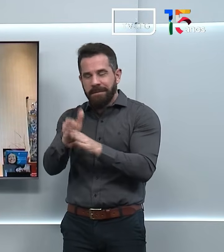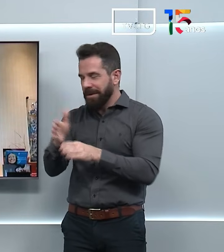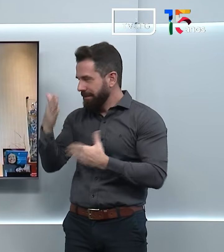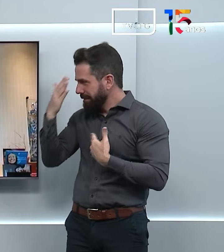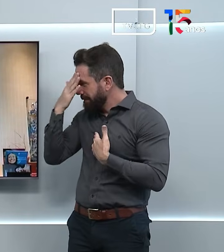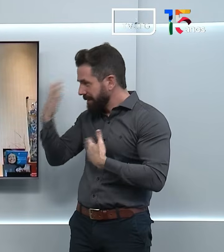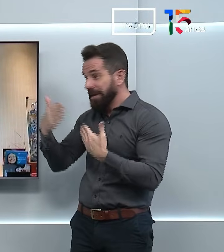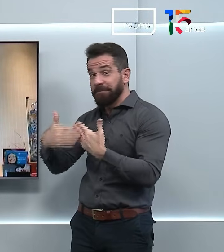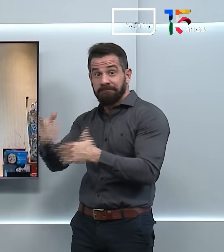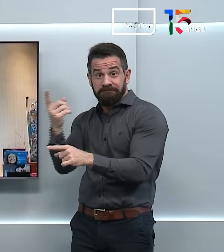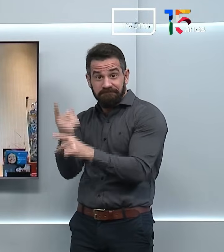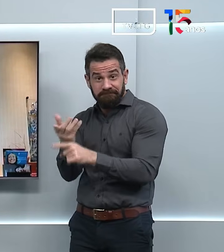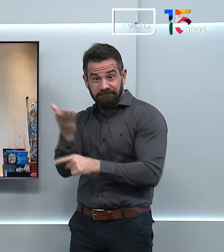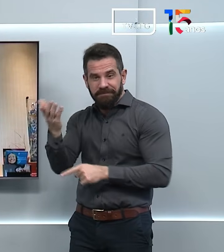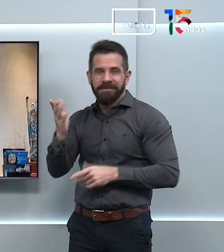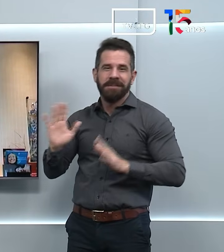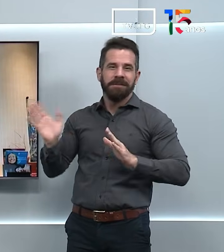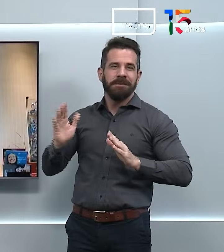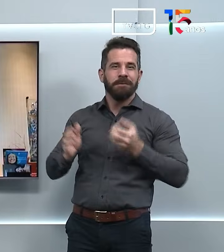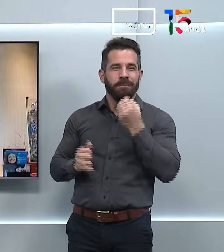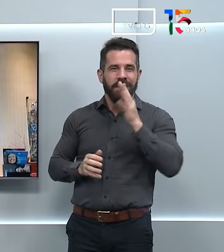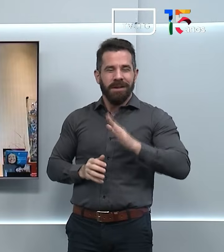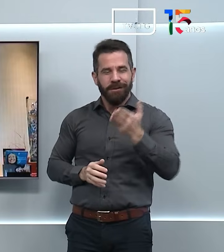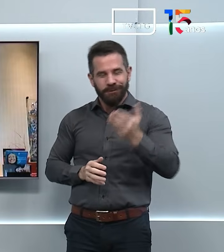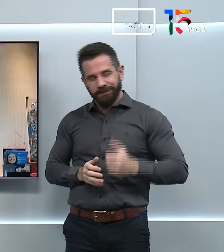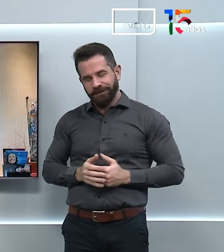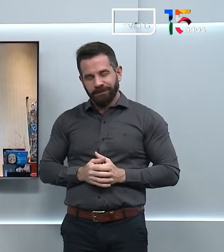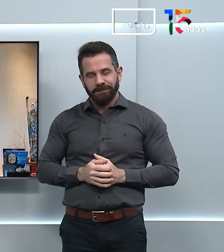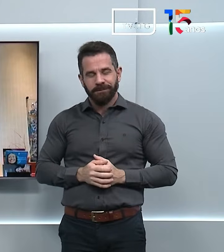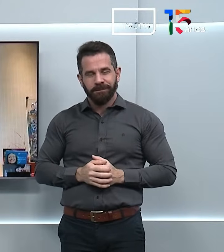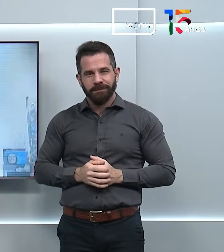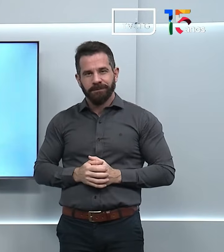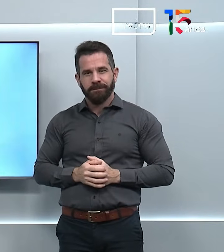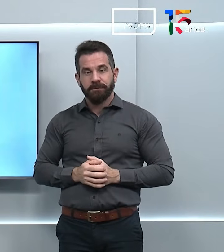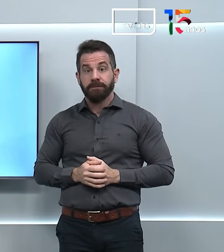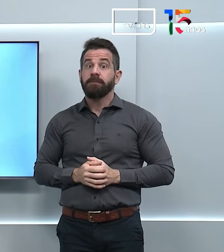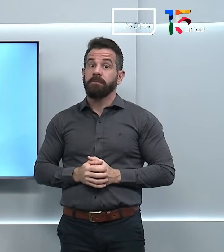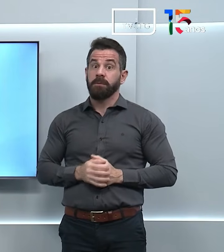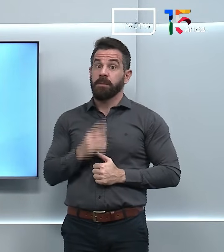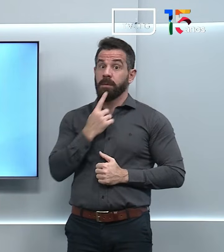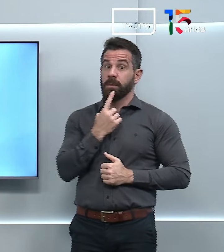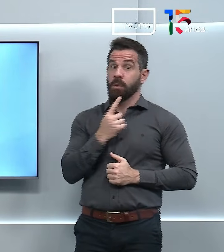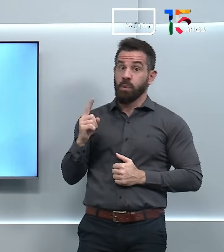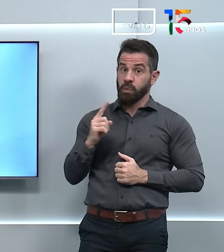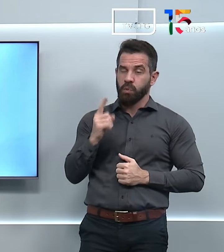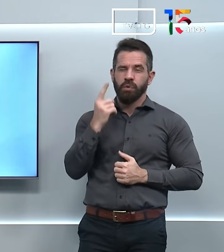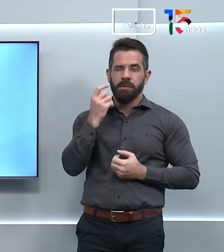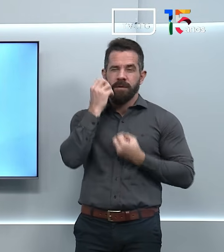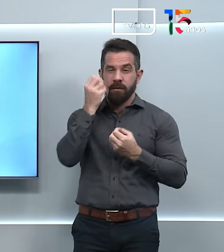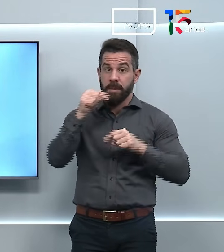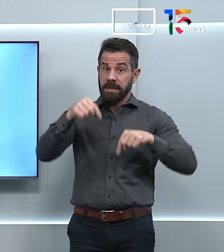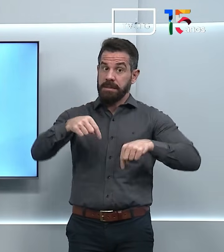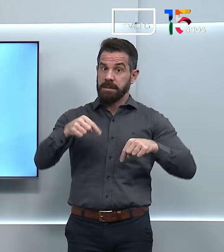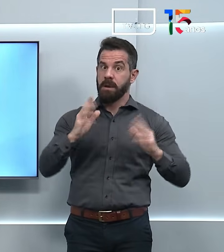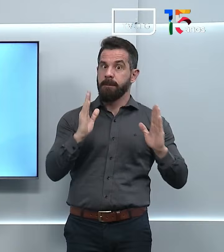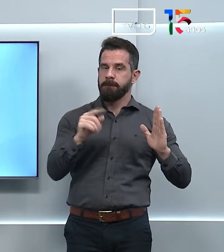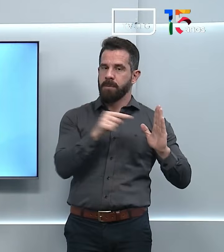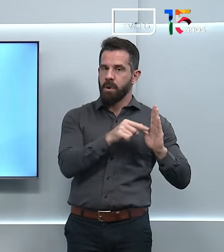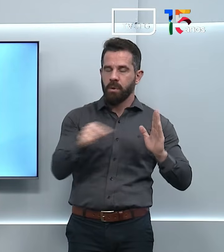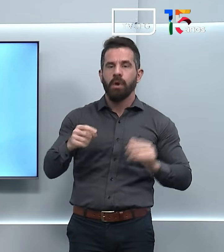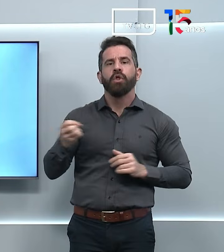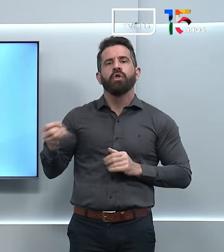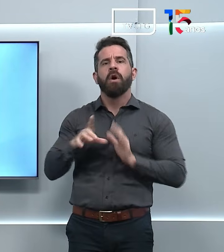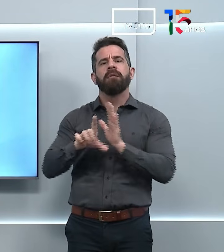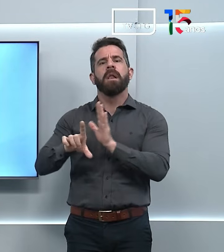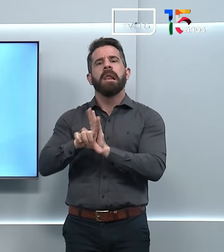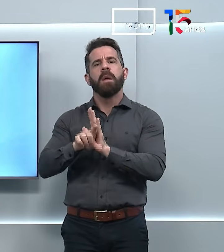mais. Boa tarde. Bom, e para finalizar esse bloco, uma última informação. Uma nova lei